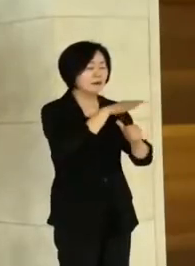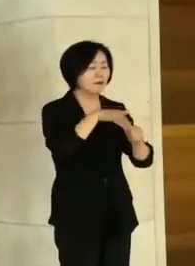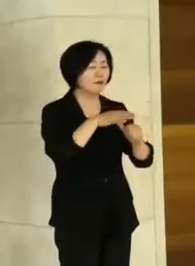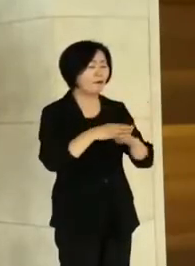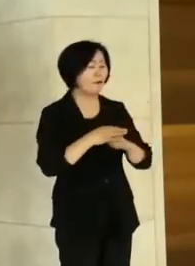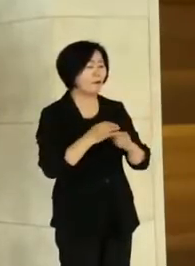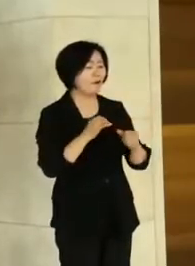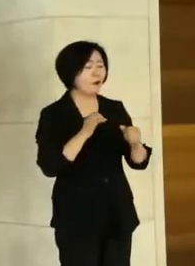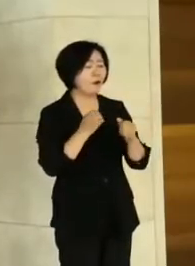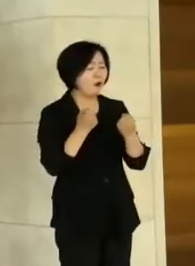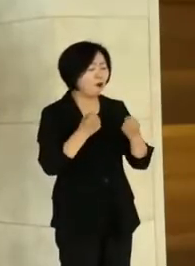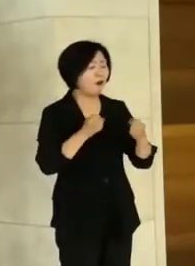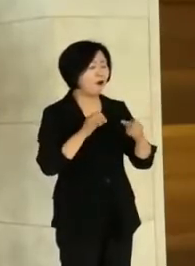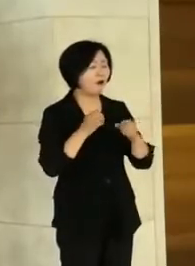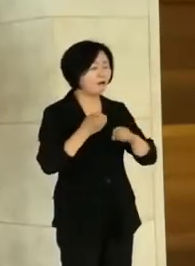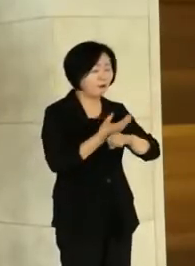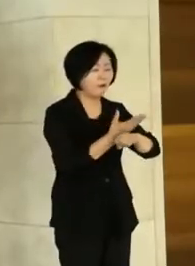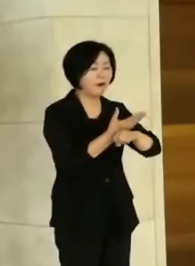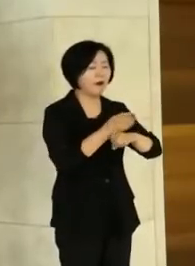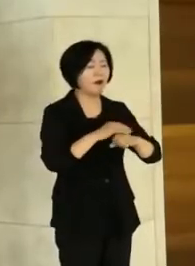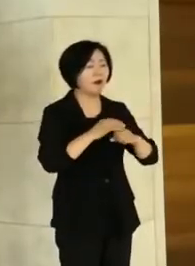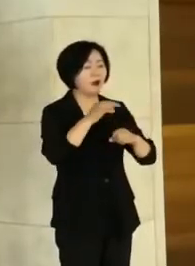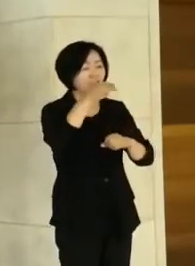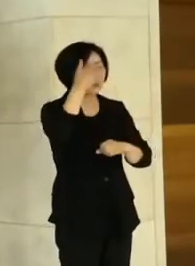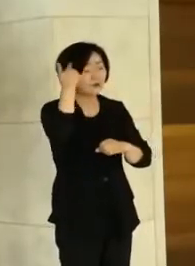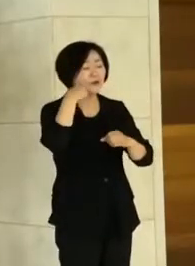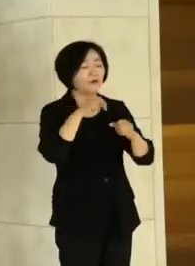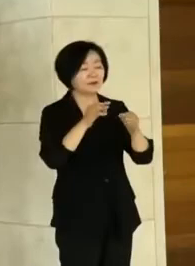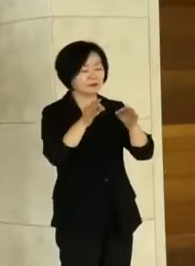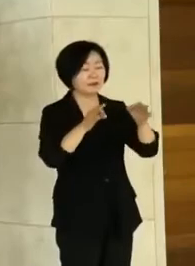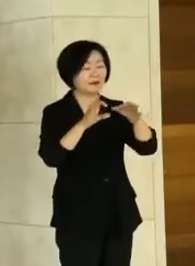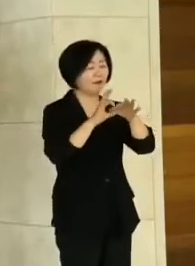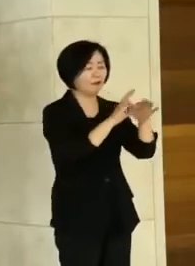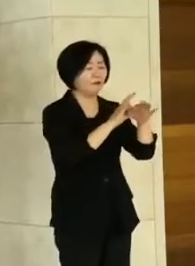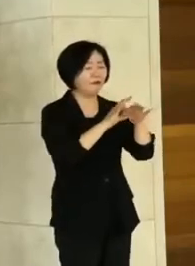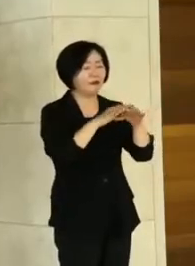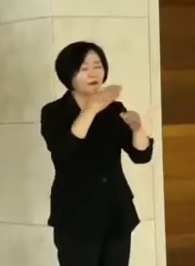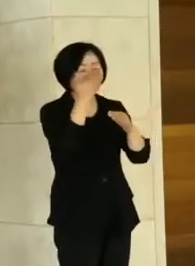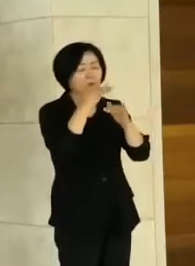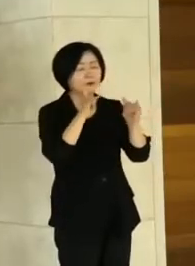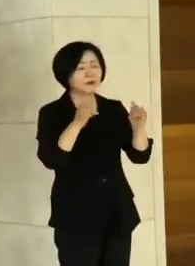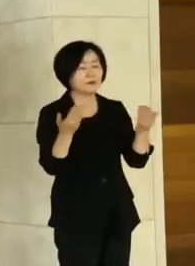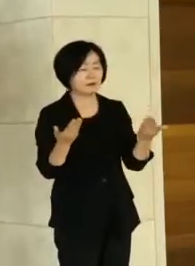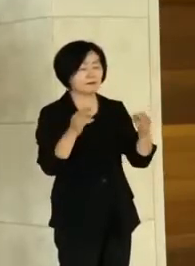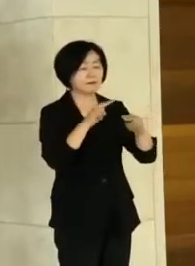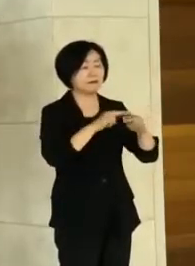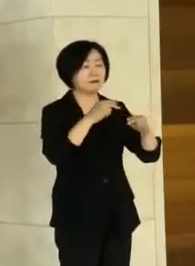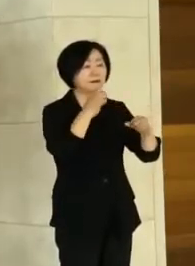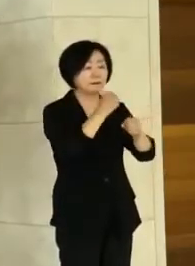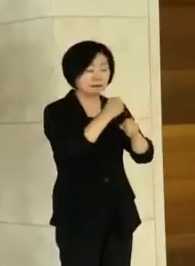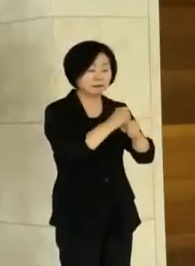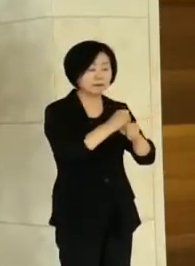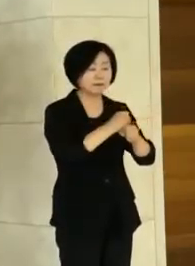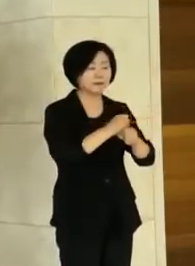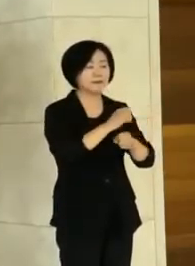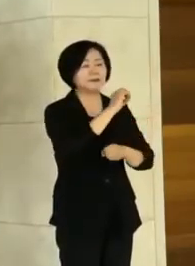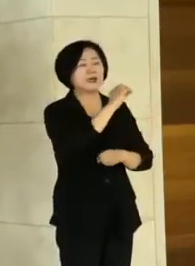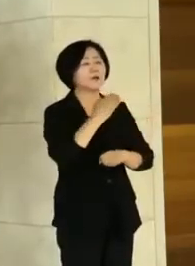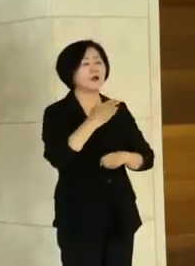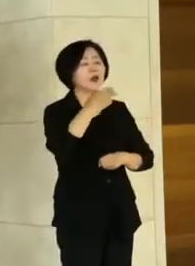보급, 전통시장과 연계한 청년 일자리 창출로 양평만의 뉴딜을